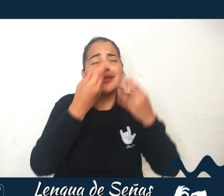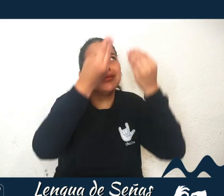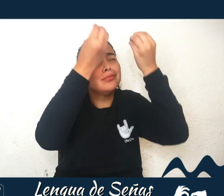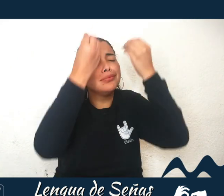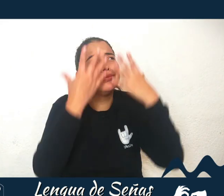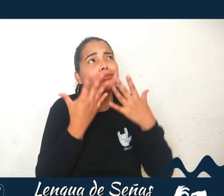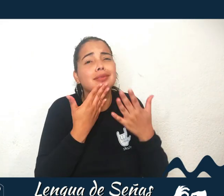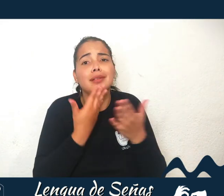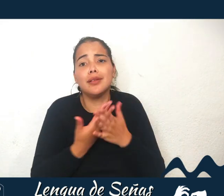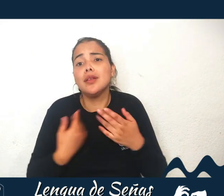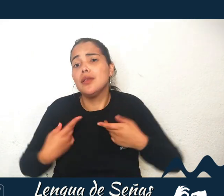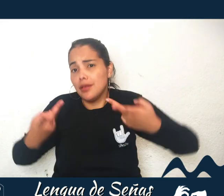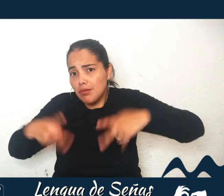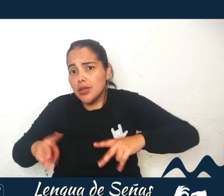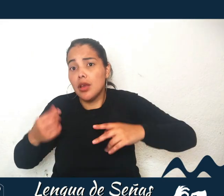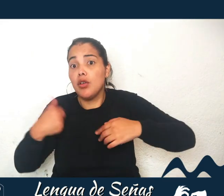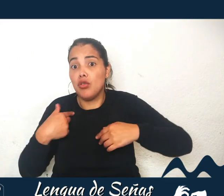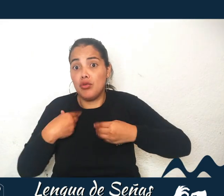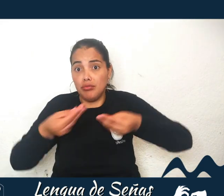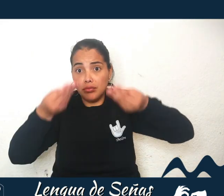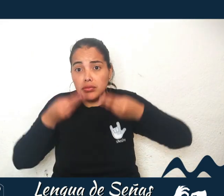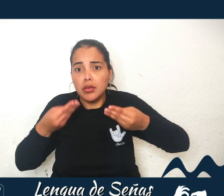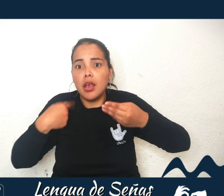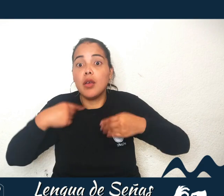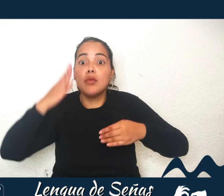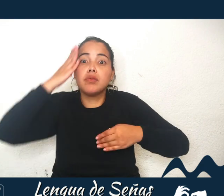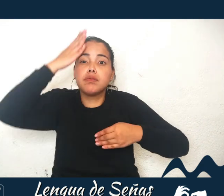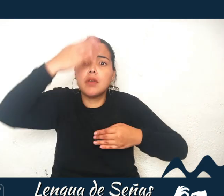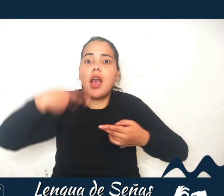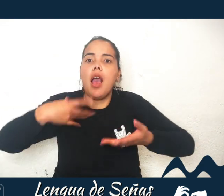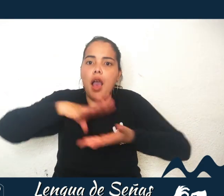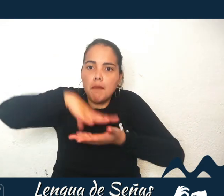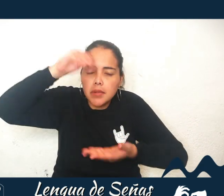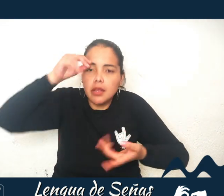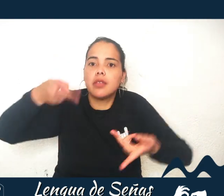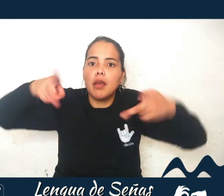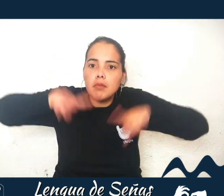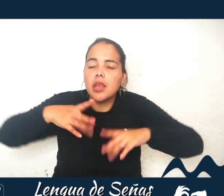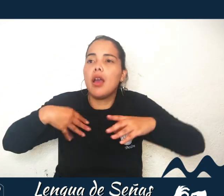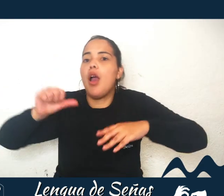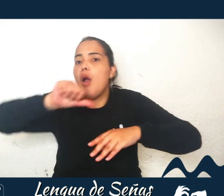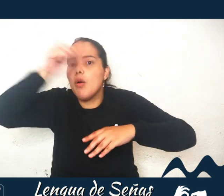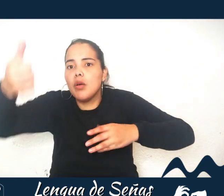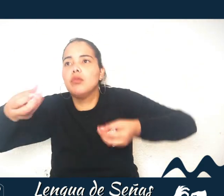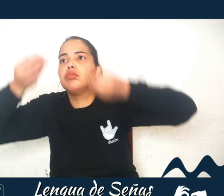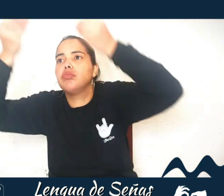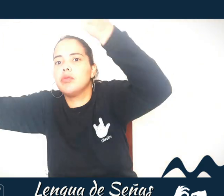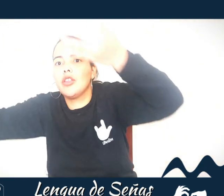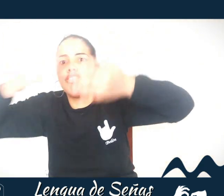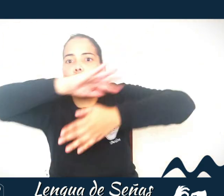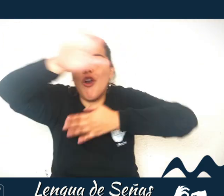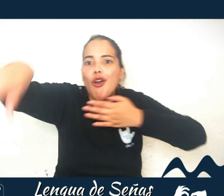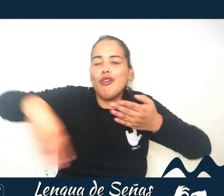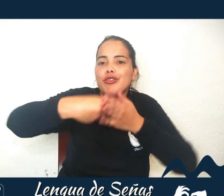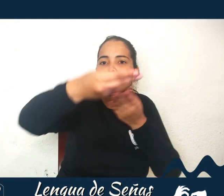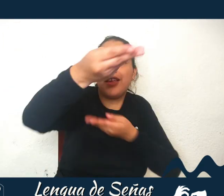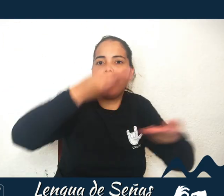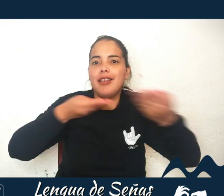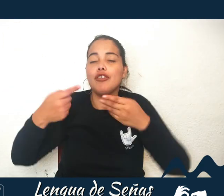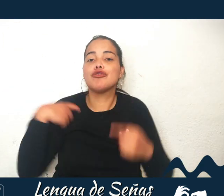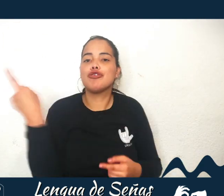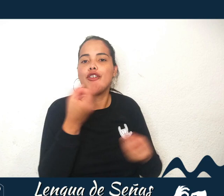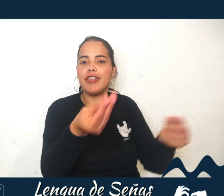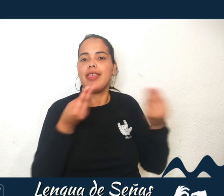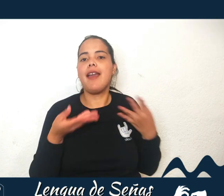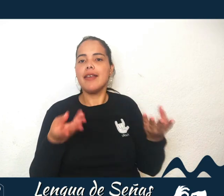para poder ministrar a otros. Entonces vemos que tanto del un lado como del otro lado, cuando alguien da